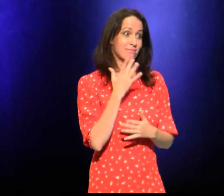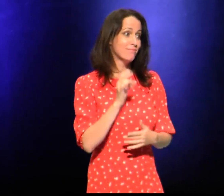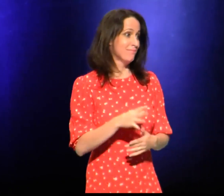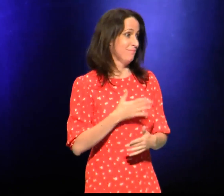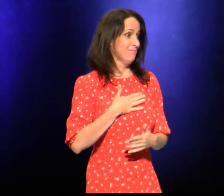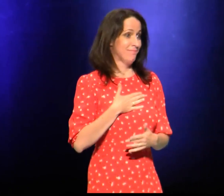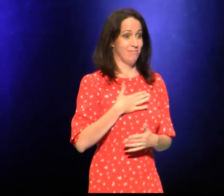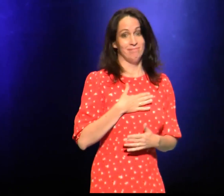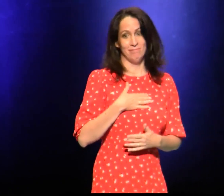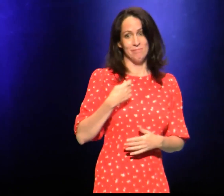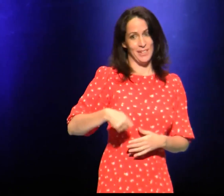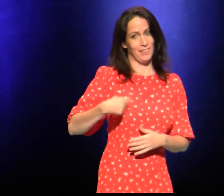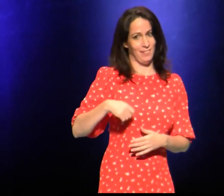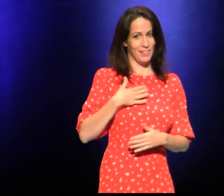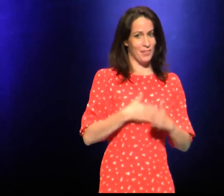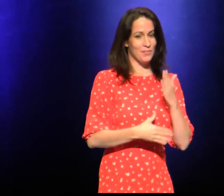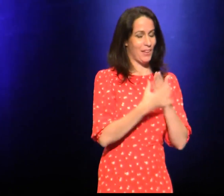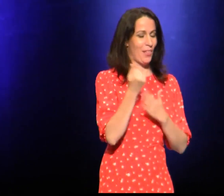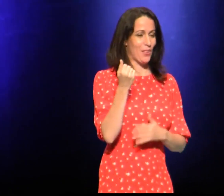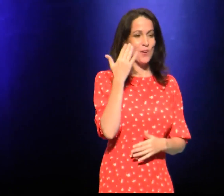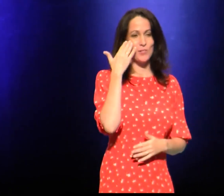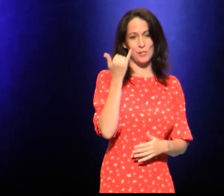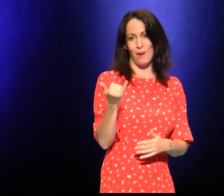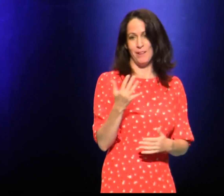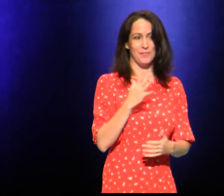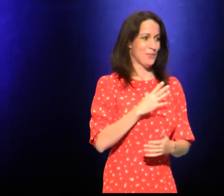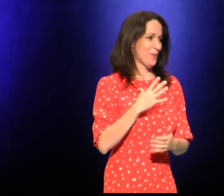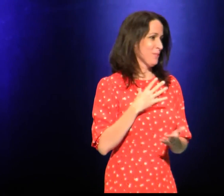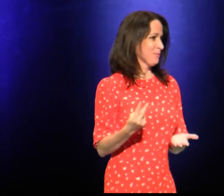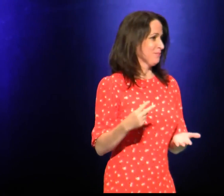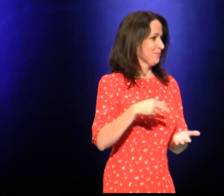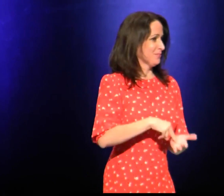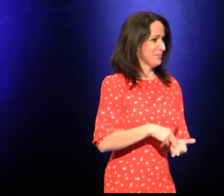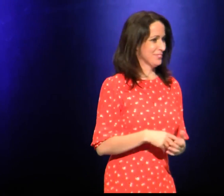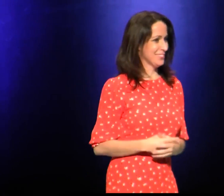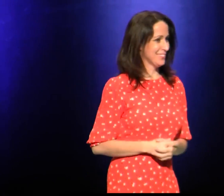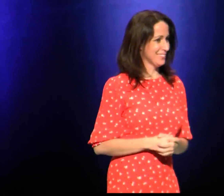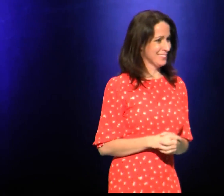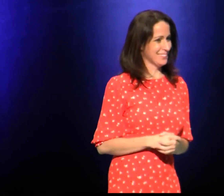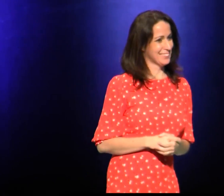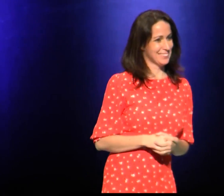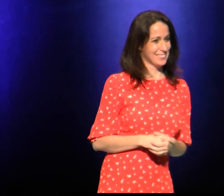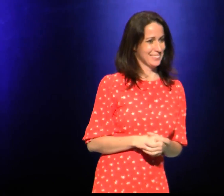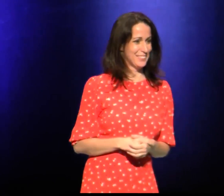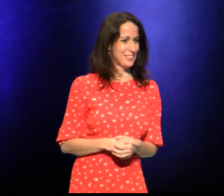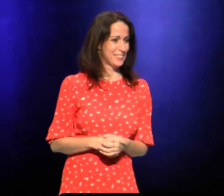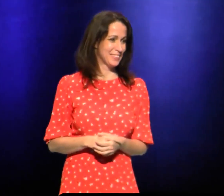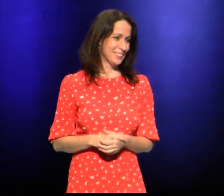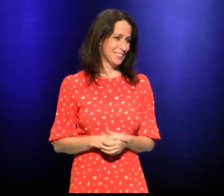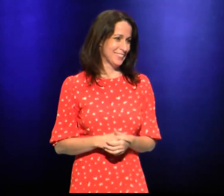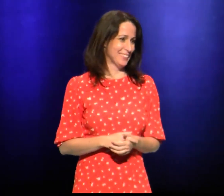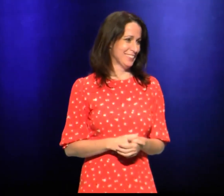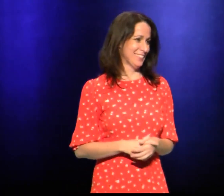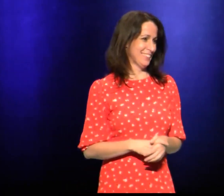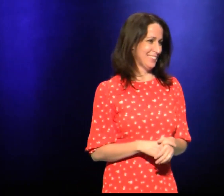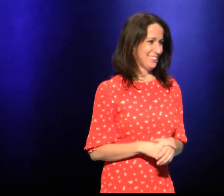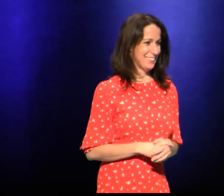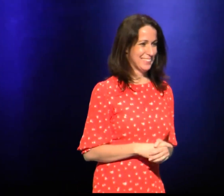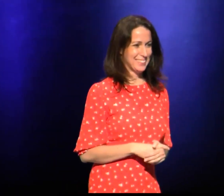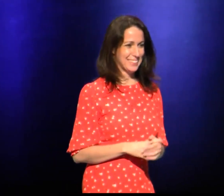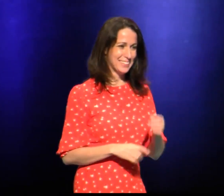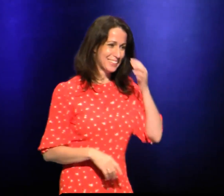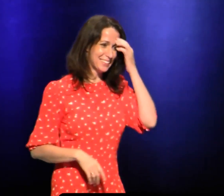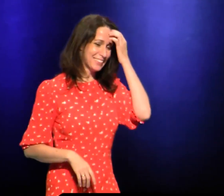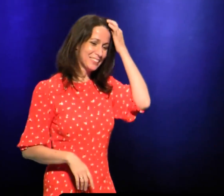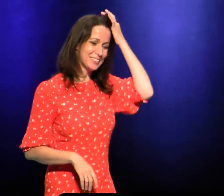primero presentarme. Soy la presidenta, bueno, quiero presentar al presidente José Manuel, por favor.